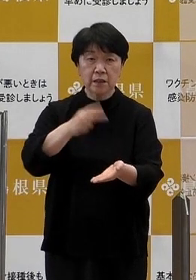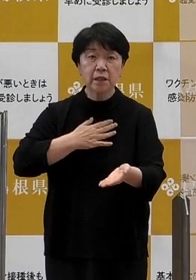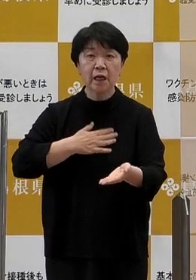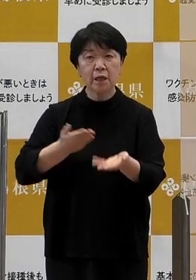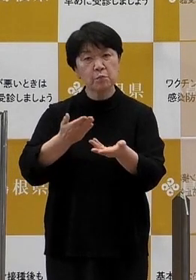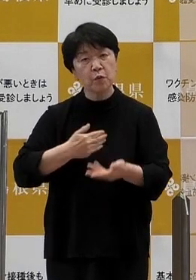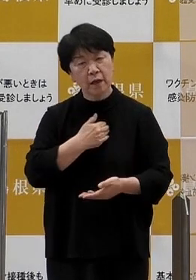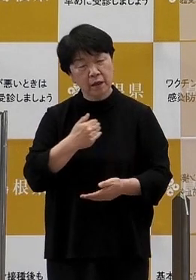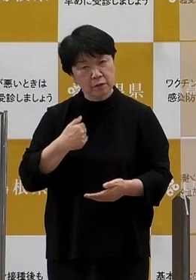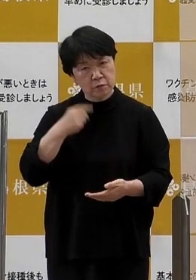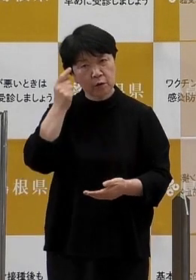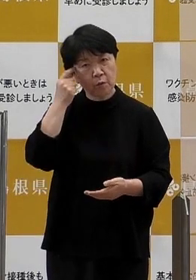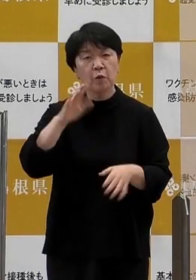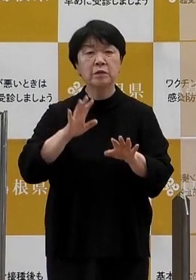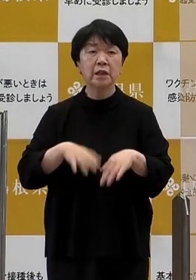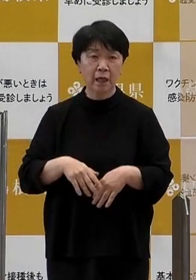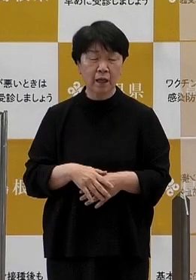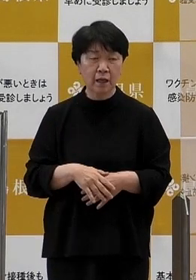が、